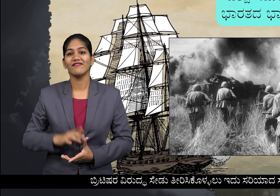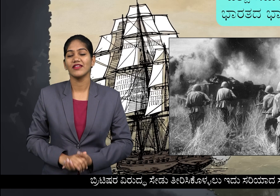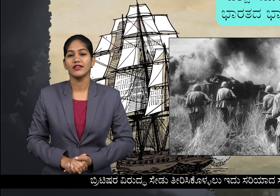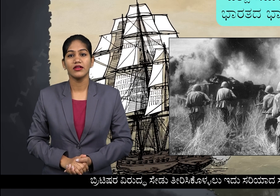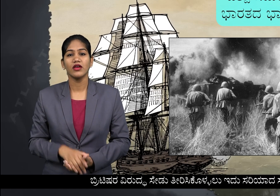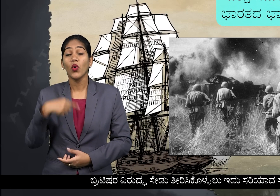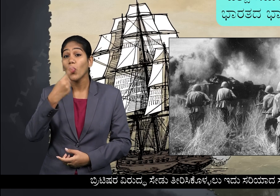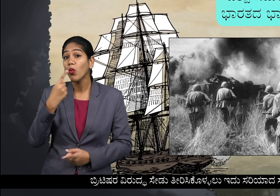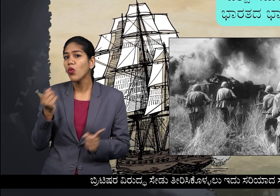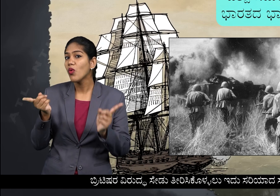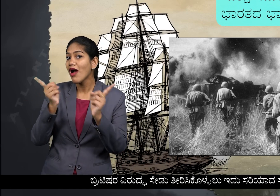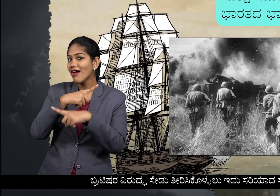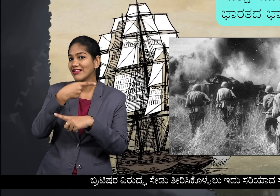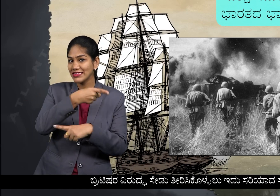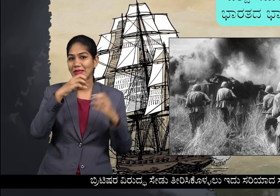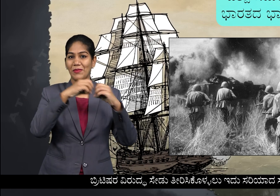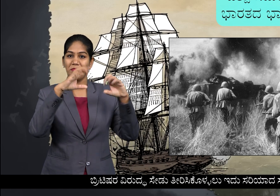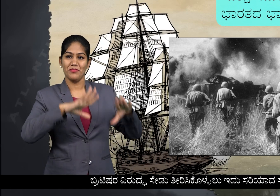ಸಮಯ.